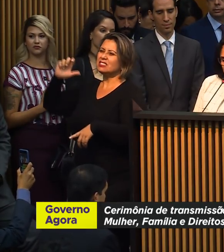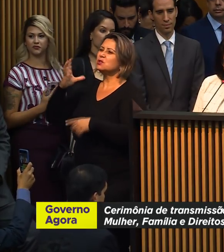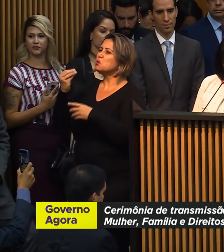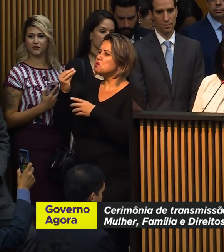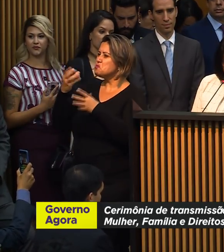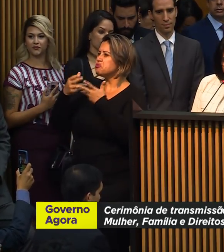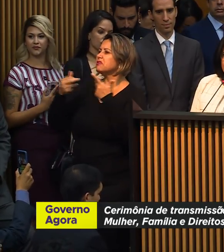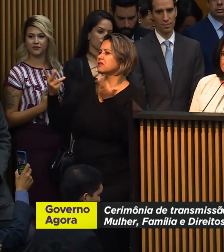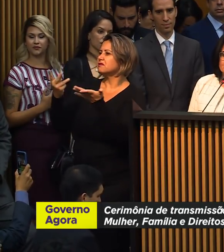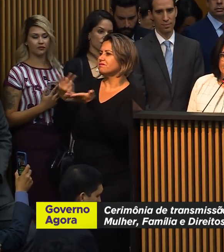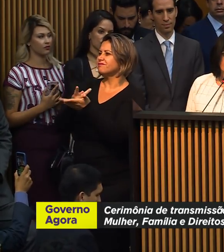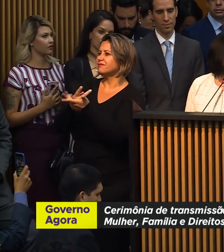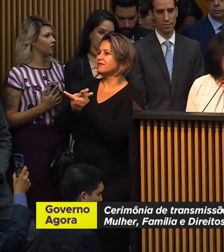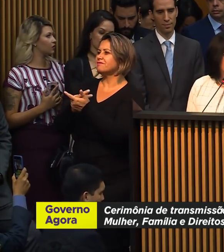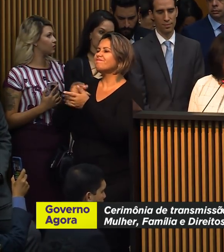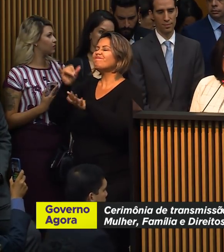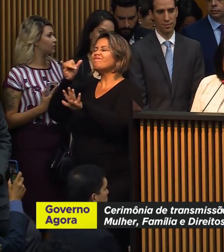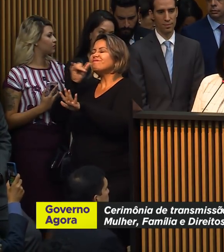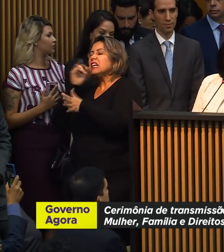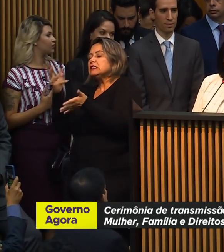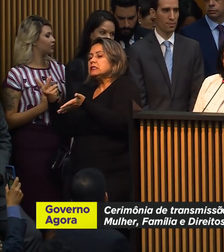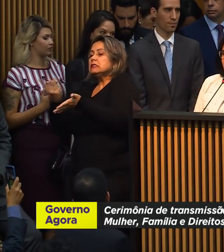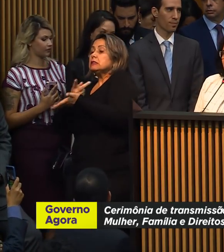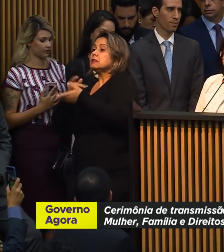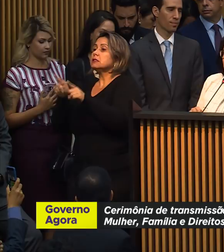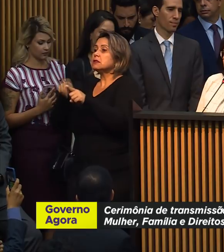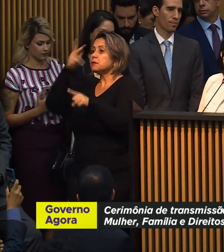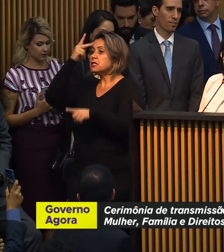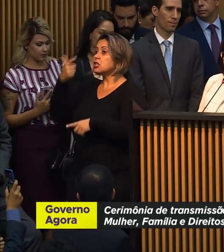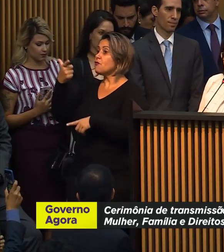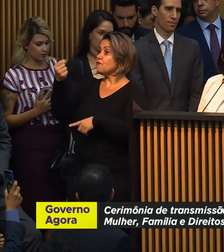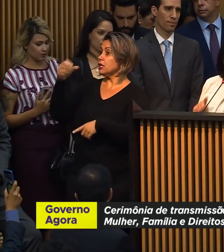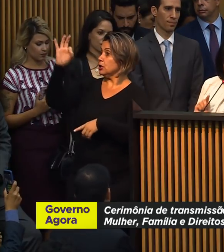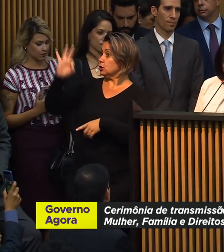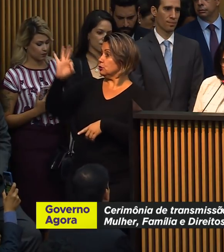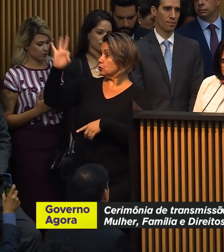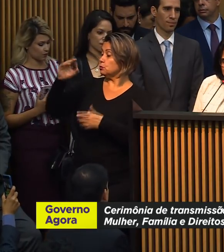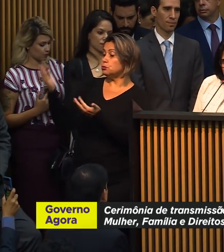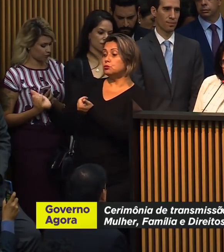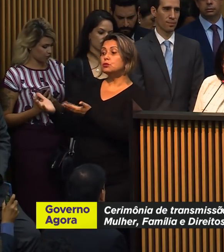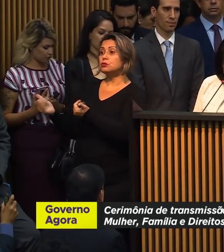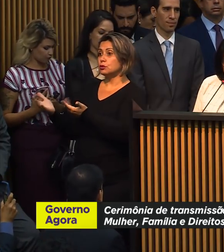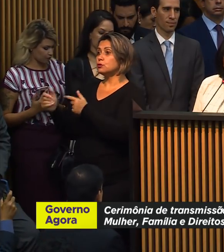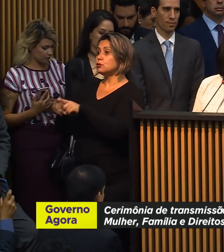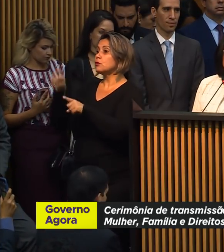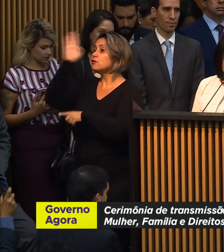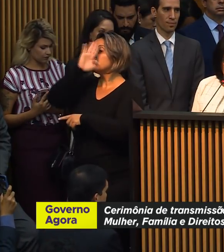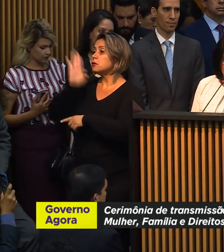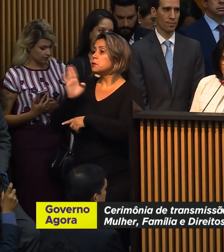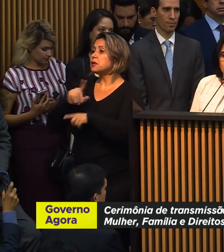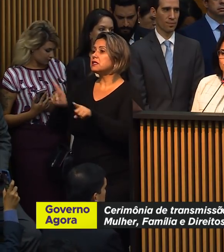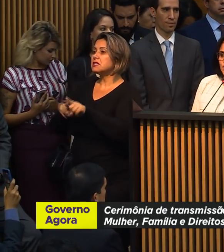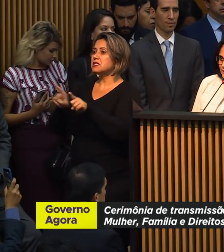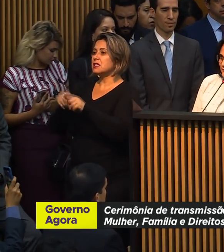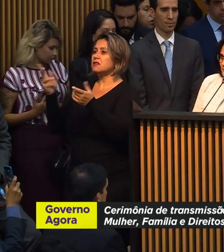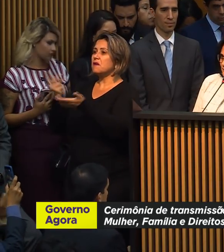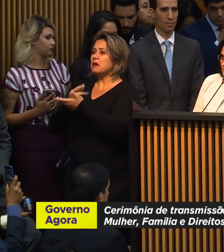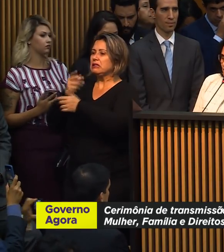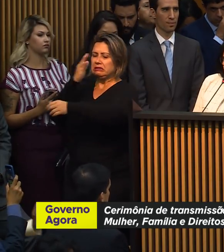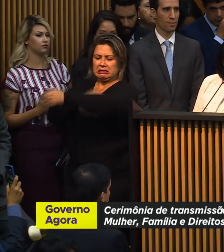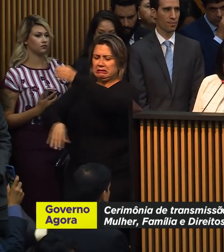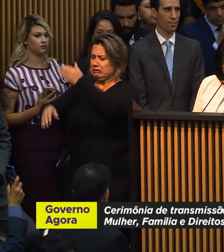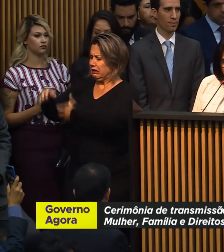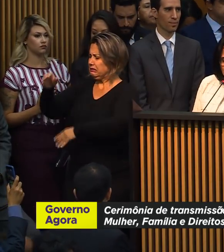assustadora. Infelizmente, os especialistas nos informam que 20% dos jovens e adolescentes no Brasil estão se